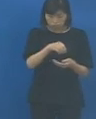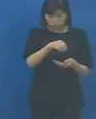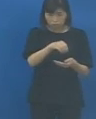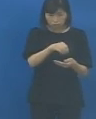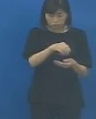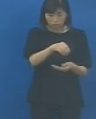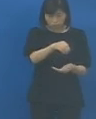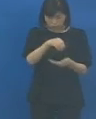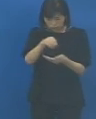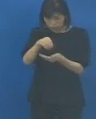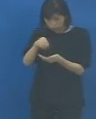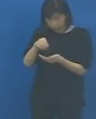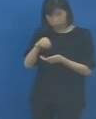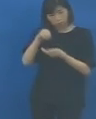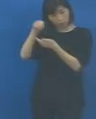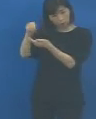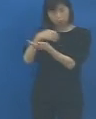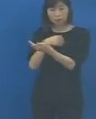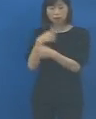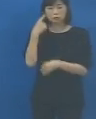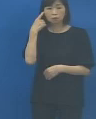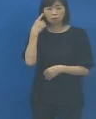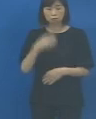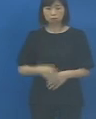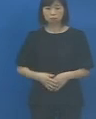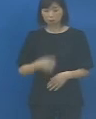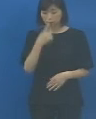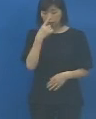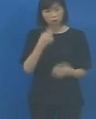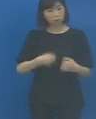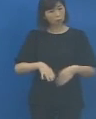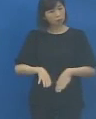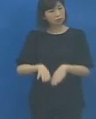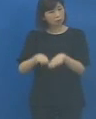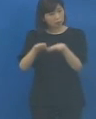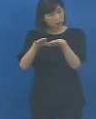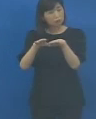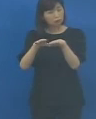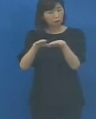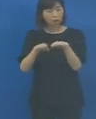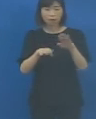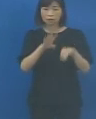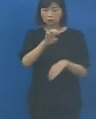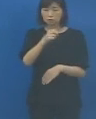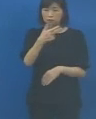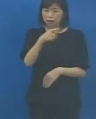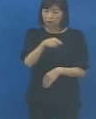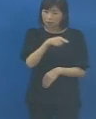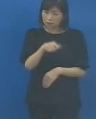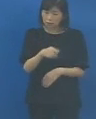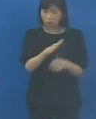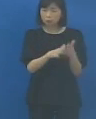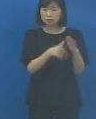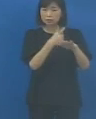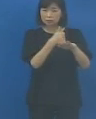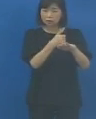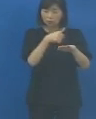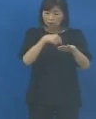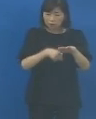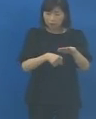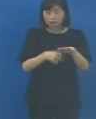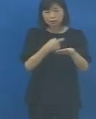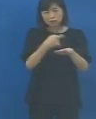か。で、私自身の生い立ちは実はおそらく47人の知事の中でも一番都会人なん